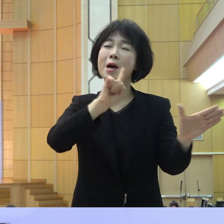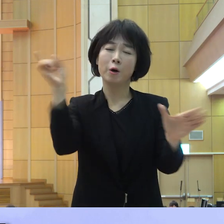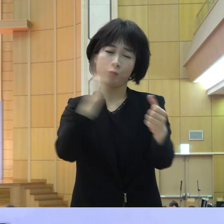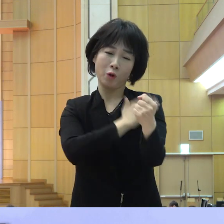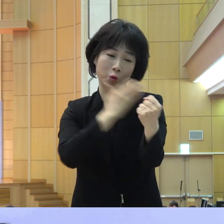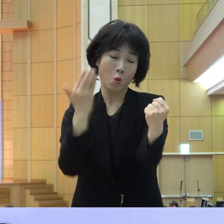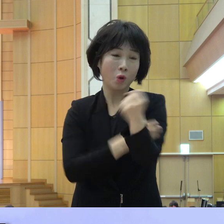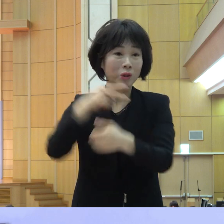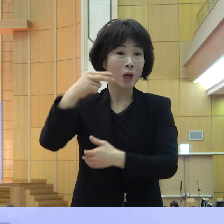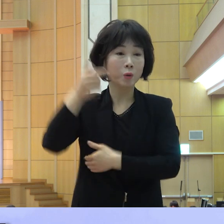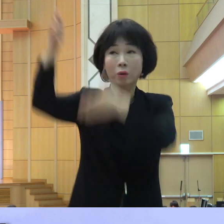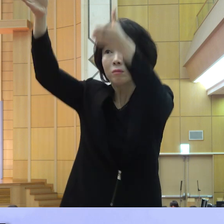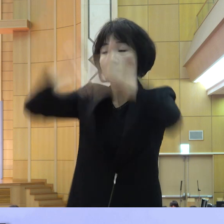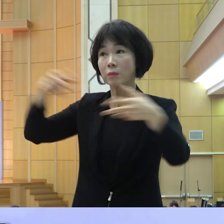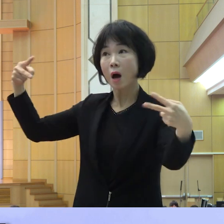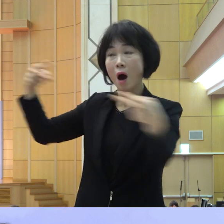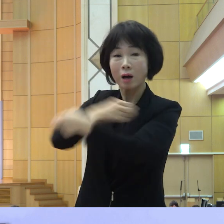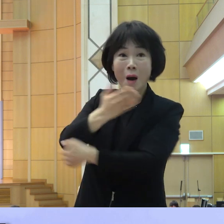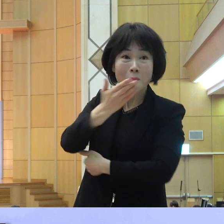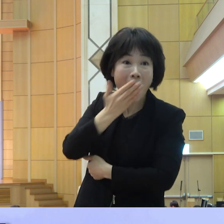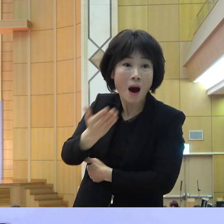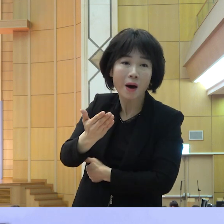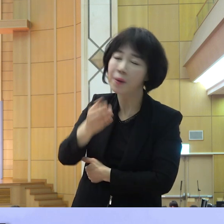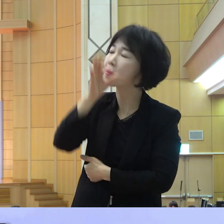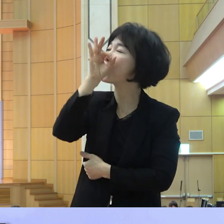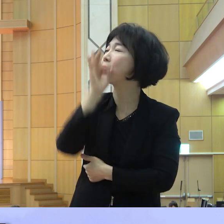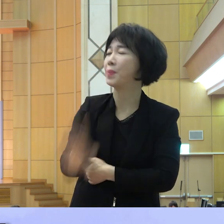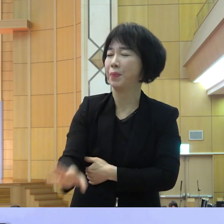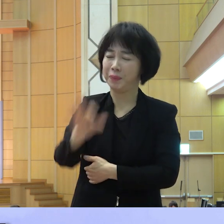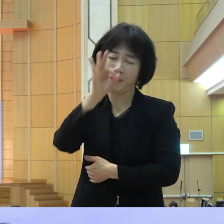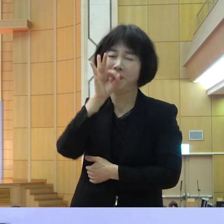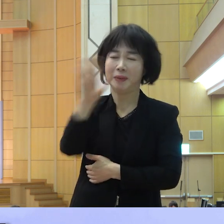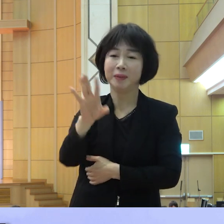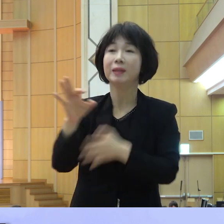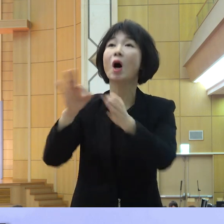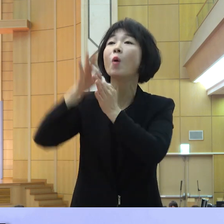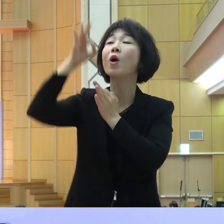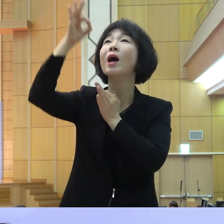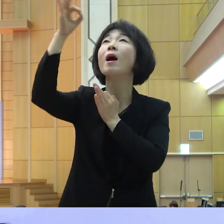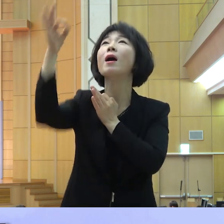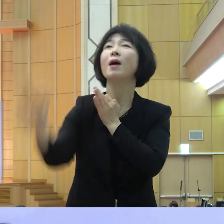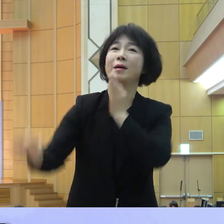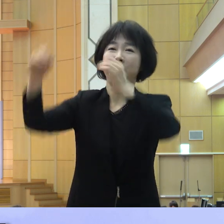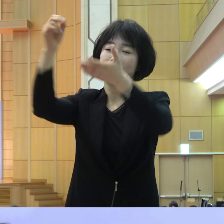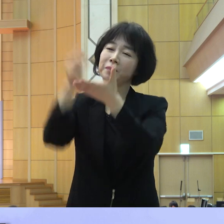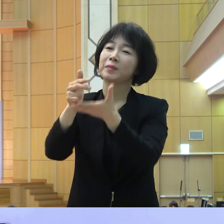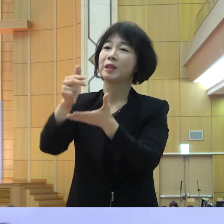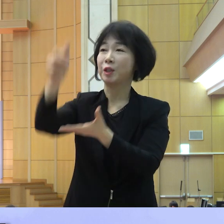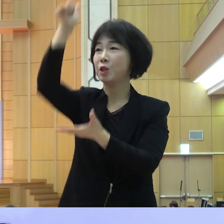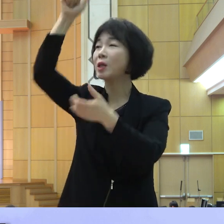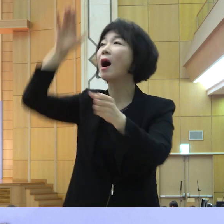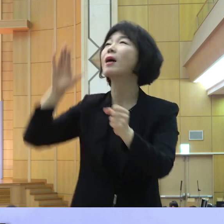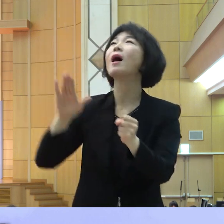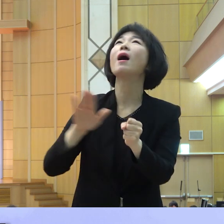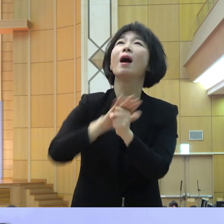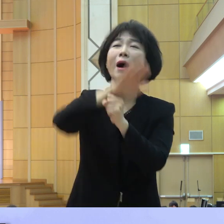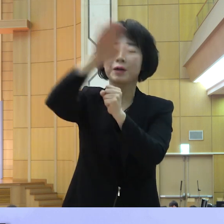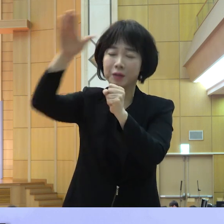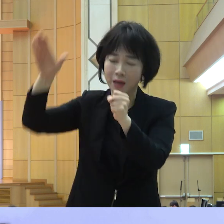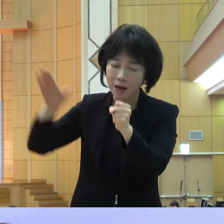하늘의 어떤 권세도 끊을 수 없는 영원한 그